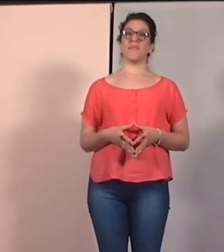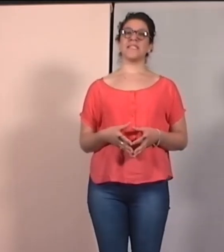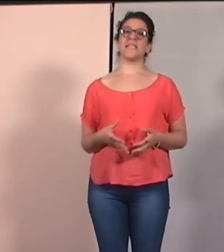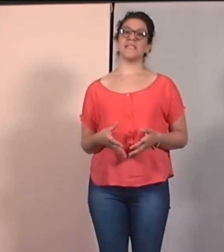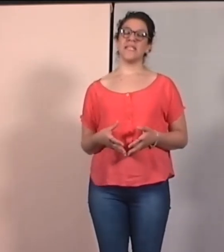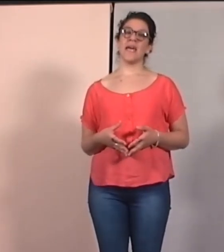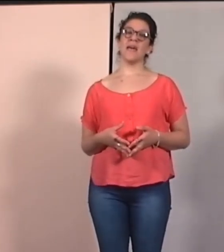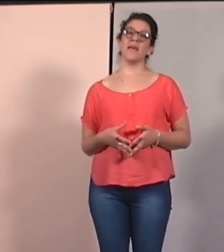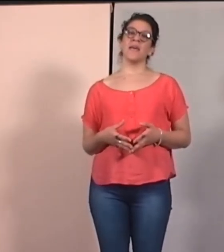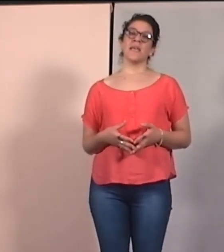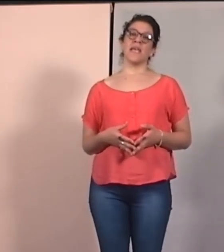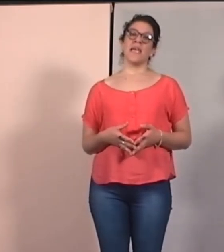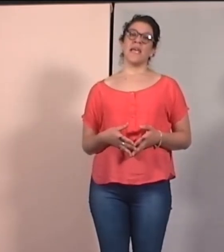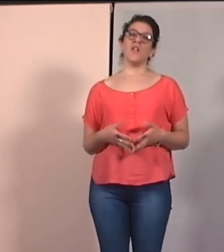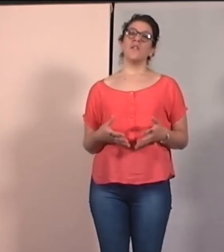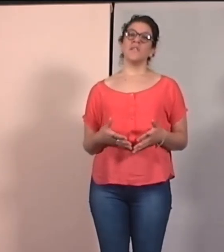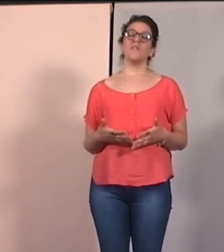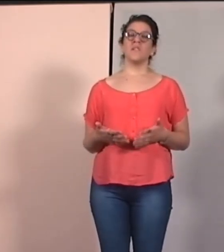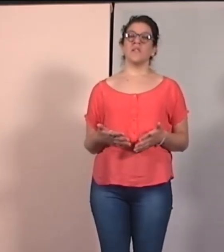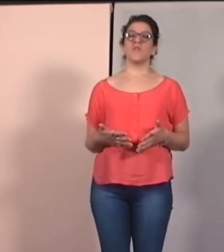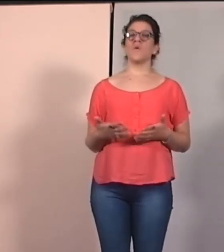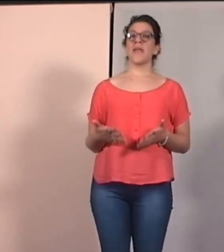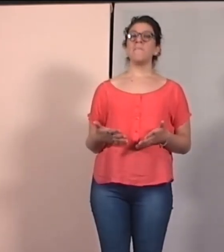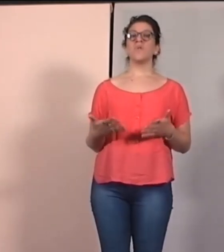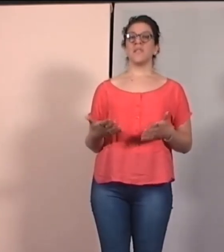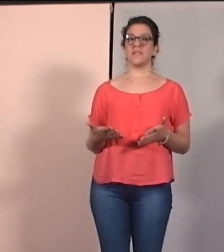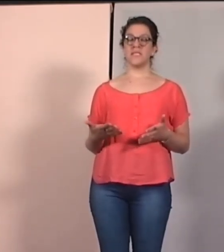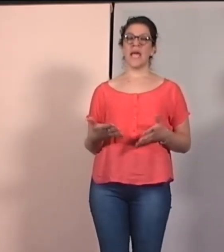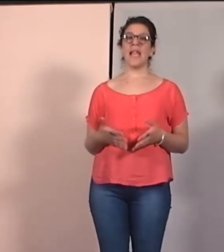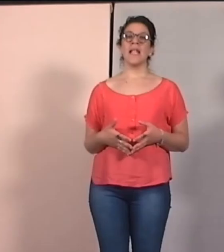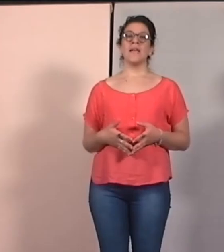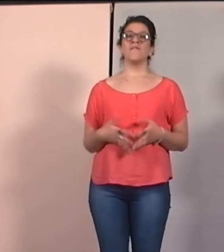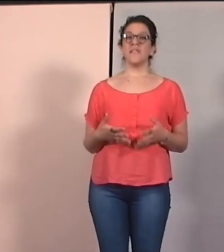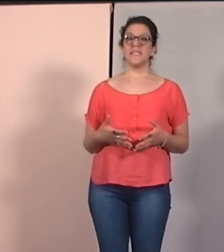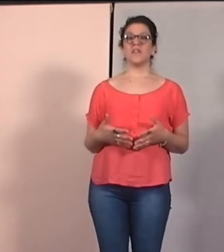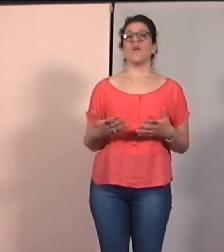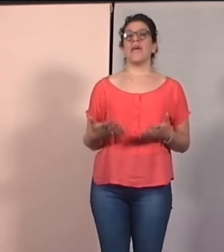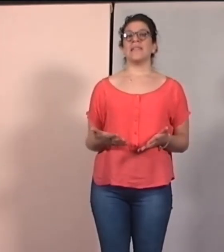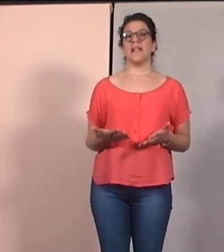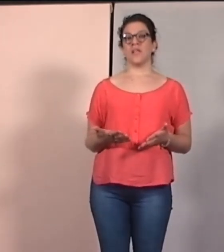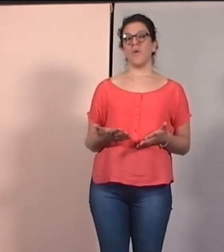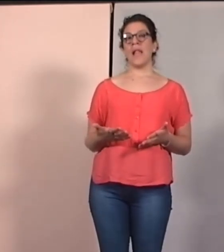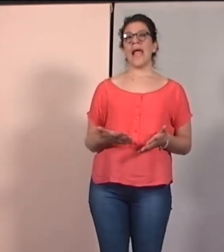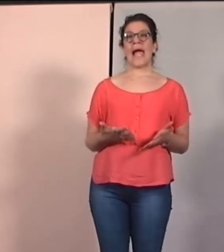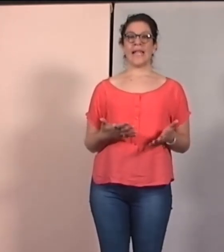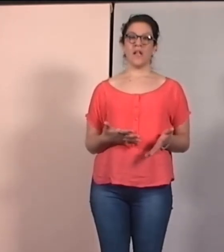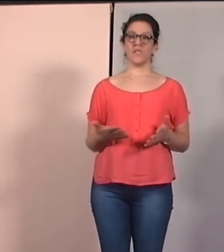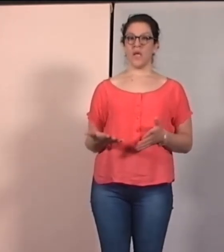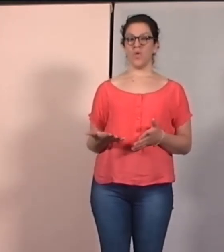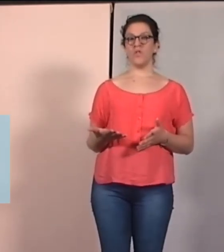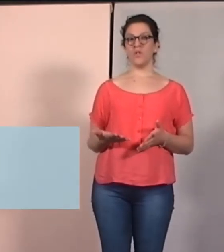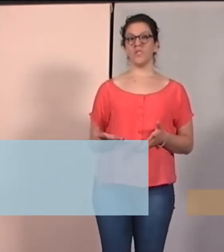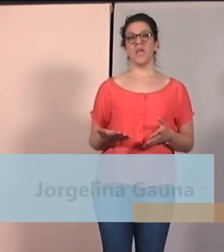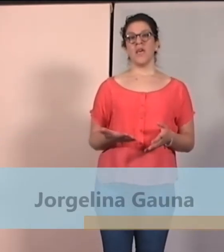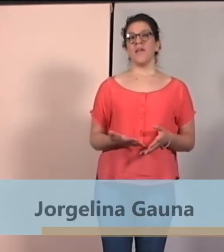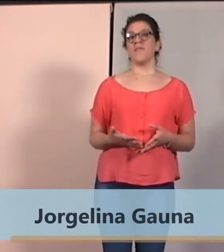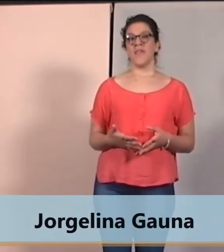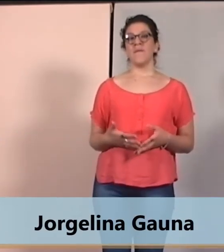Ella decía que los niños tienen un gran potencial físico e intelectual Al que los adultos deben